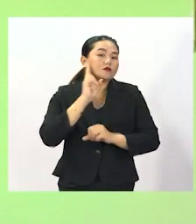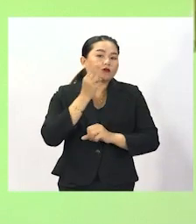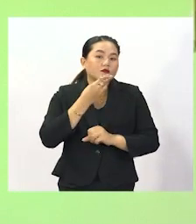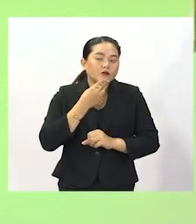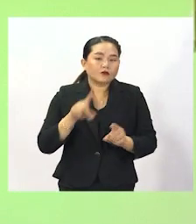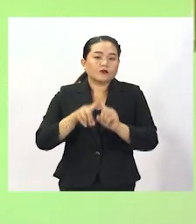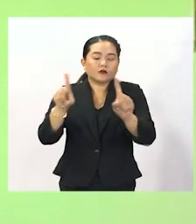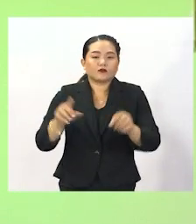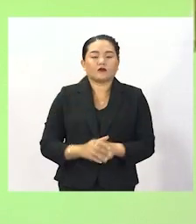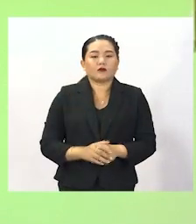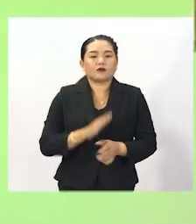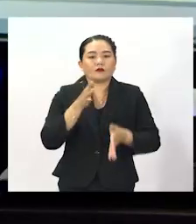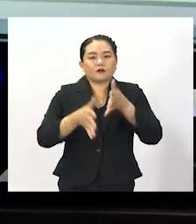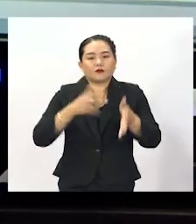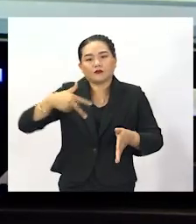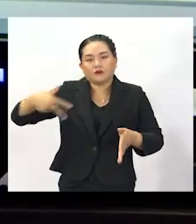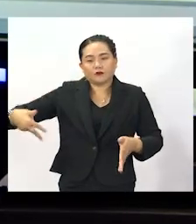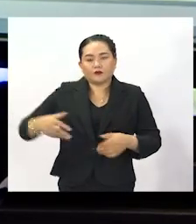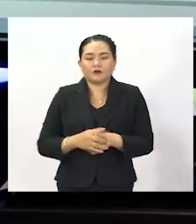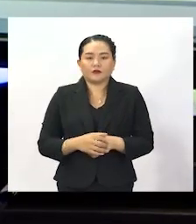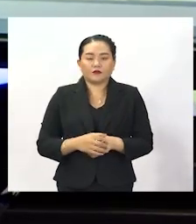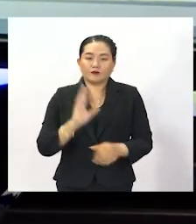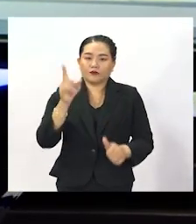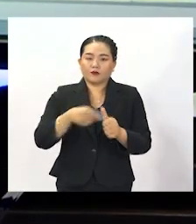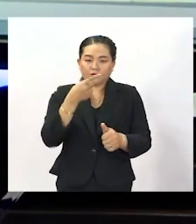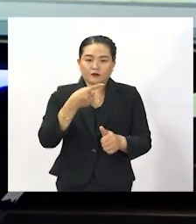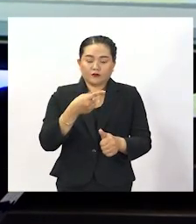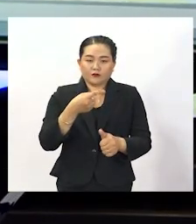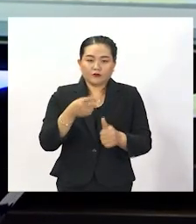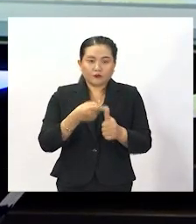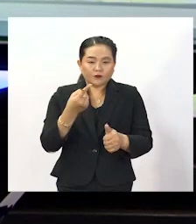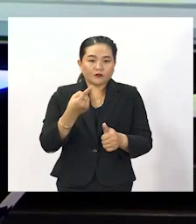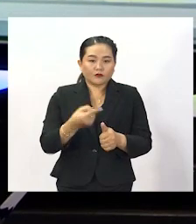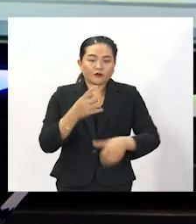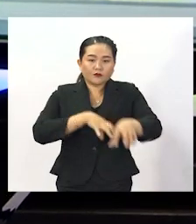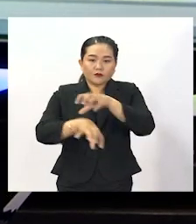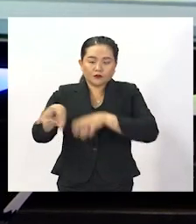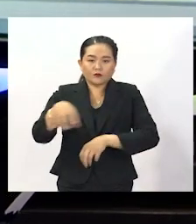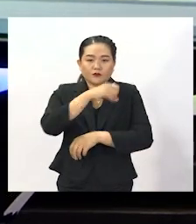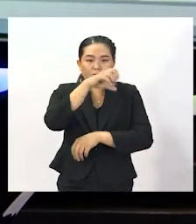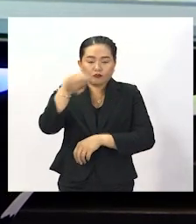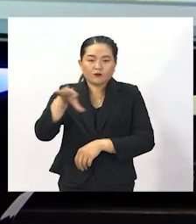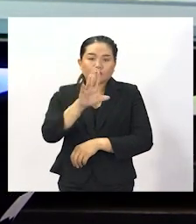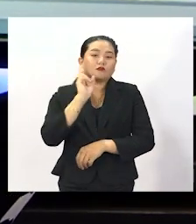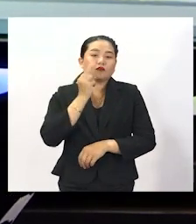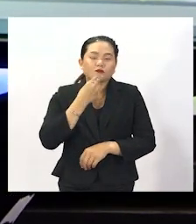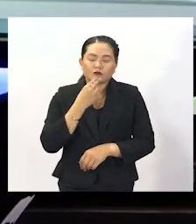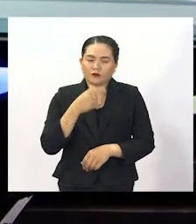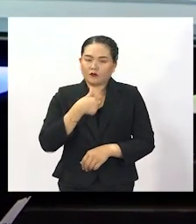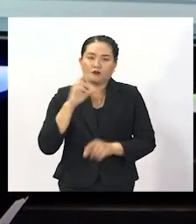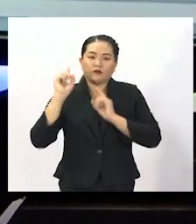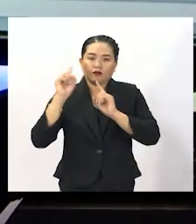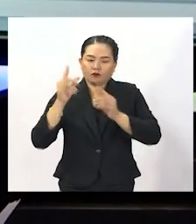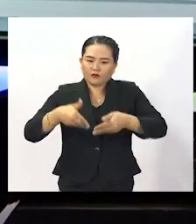ហើយភាសាសញ្ញានឹងវាកើតចេញពីការធ្វើសកម្មភាពប្រចាំថ្ងៃរបស់ពួកគាត់អ្នកថ្លង់មិនមែនយើងអ្ន